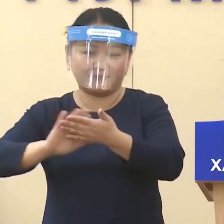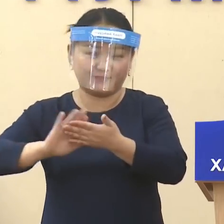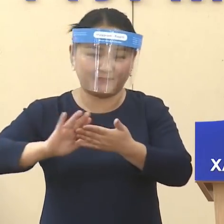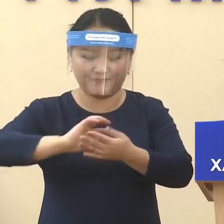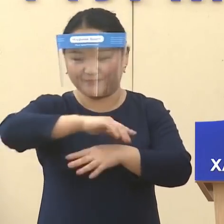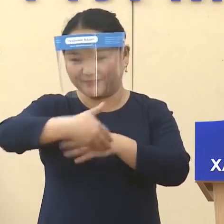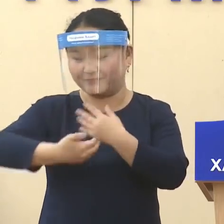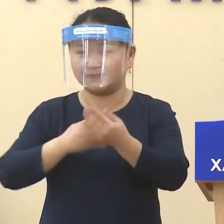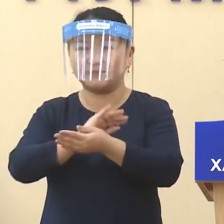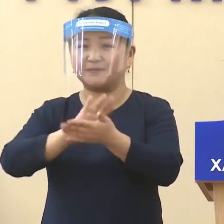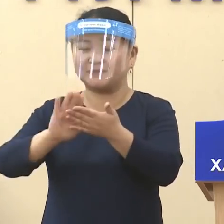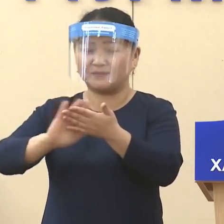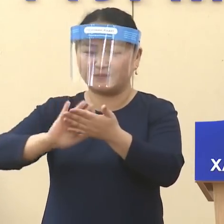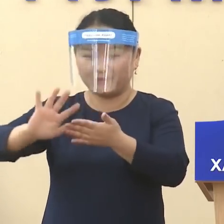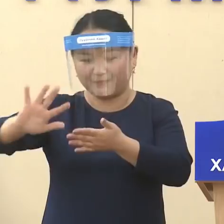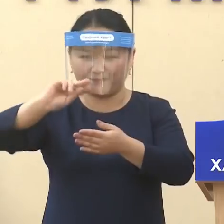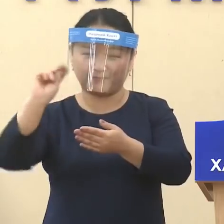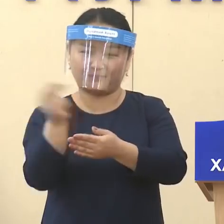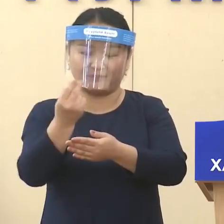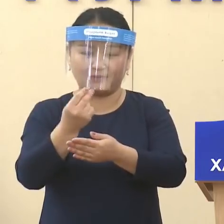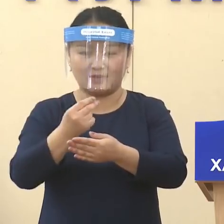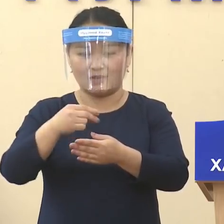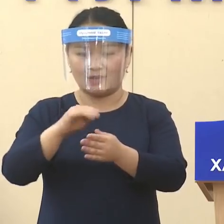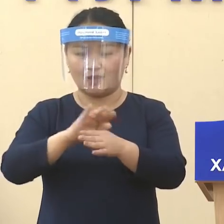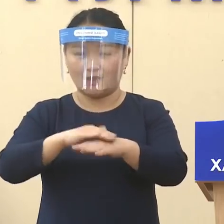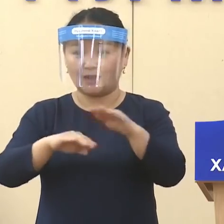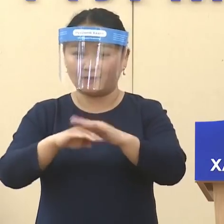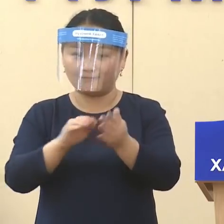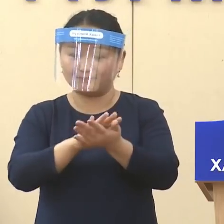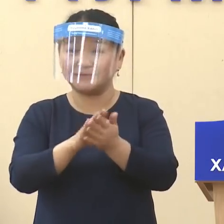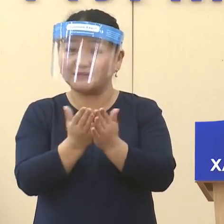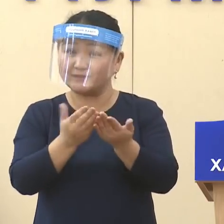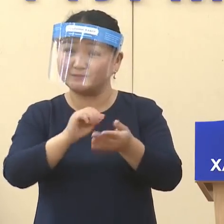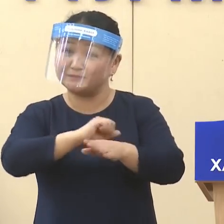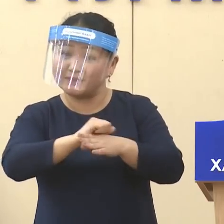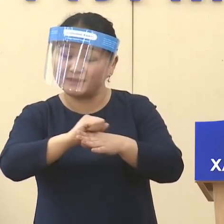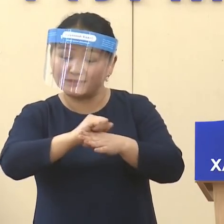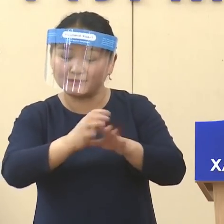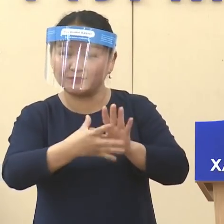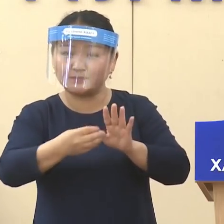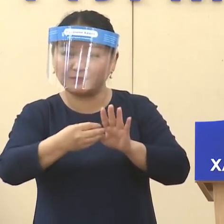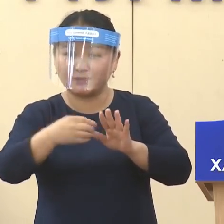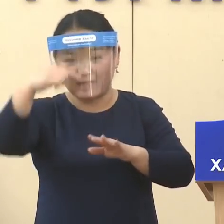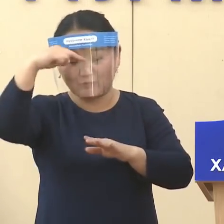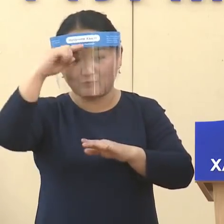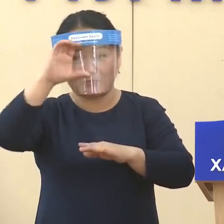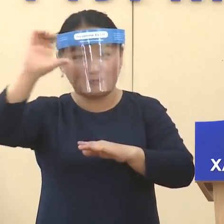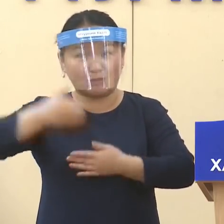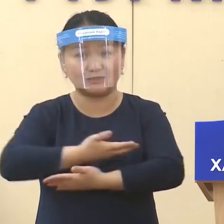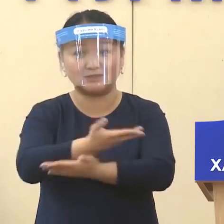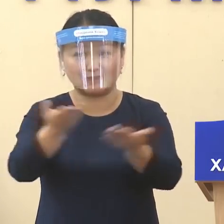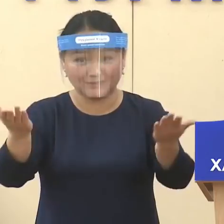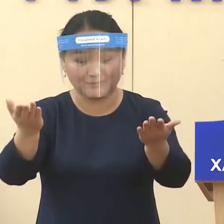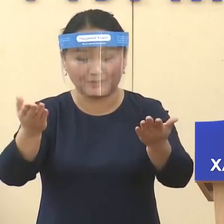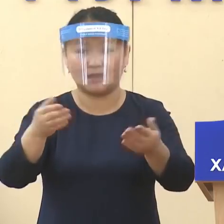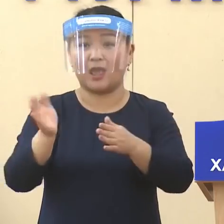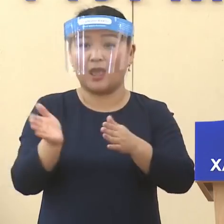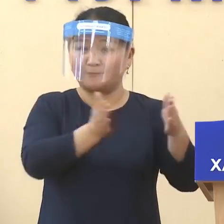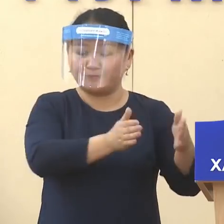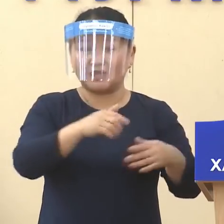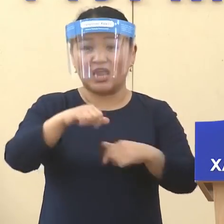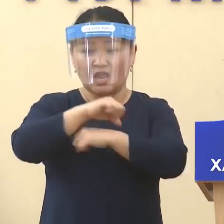гараа улам хөвлүүлж эрүүл мэндийн байгууллагуудыг хөтөл болгосон байна. За мөн дараагийн дугаарт нь иргэд рүү чиглэсэн сургалт зорилгыг бол тасралтгүй